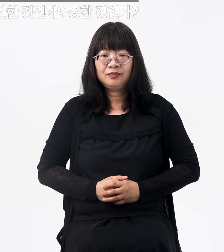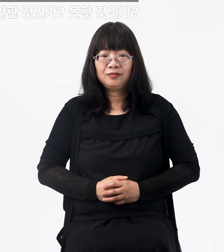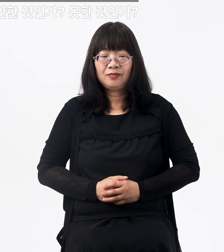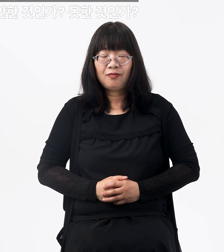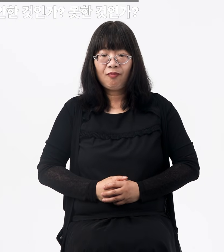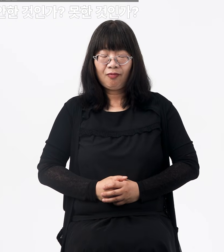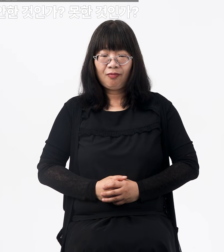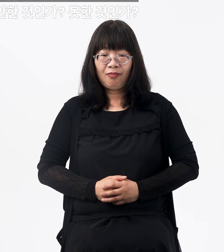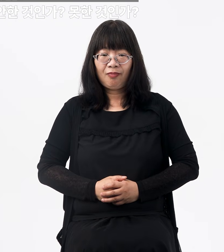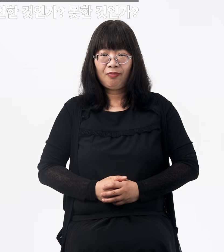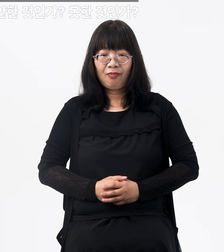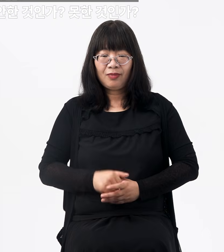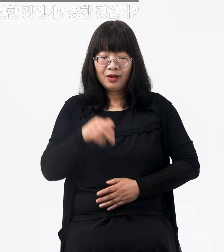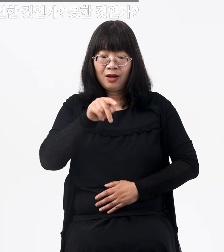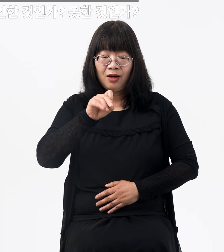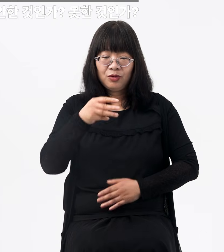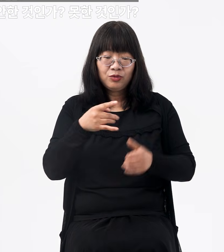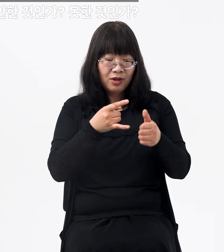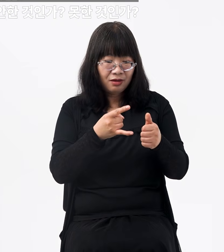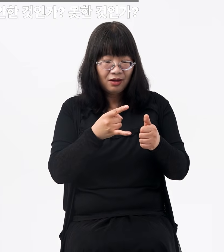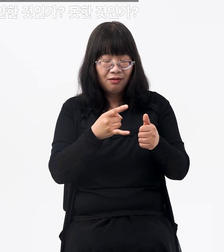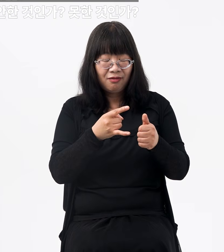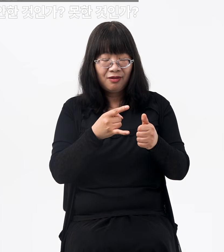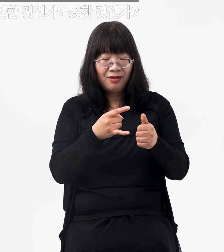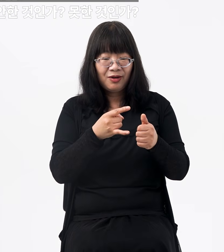그에게 무슨 해답이 뾰족한 수가 있었던가요?